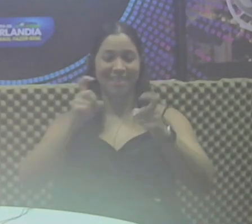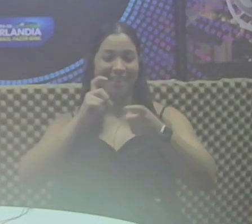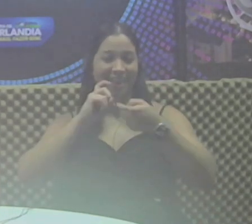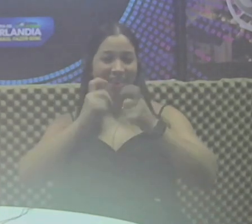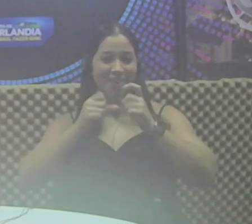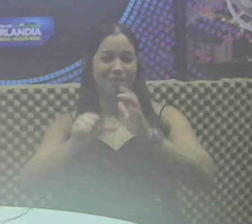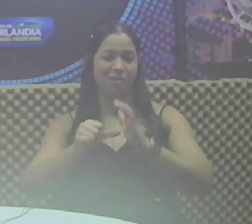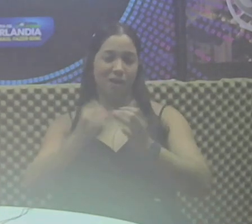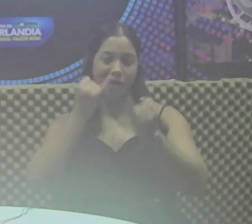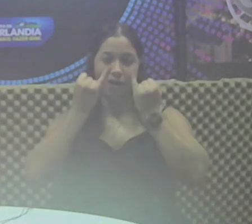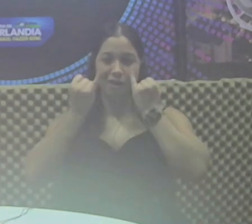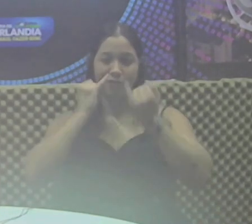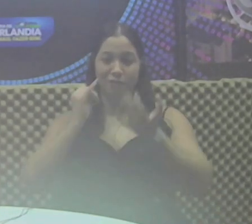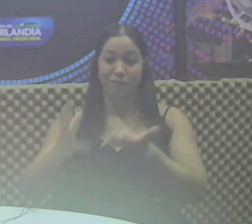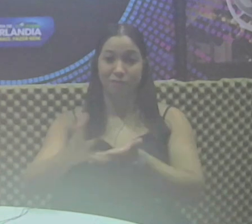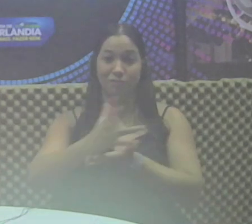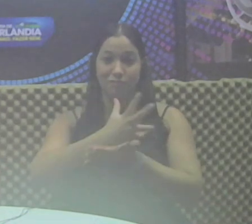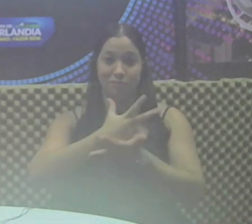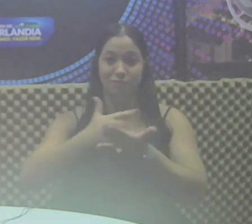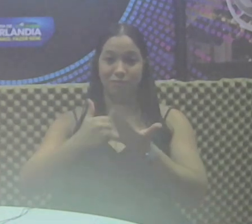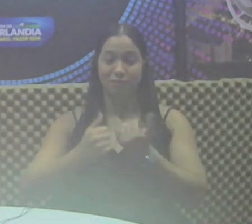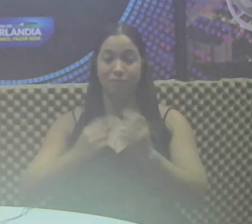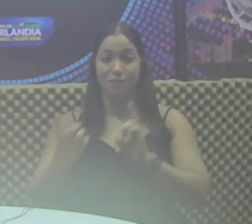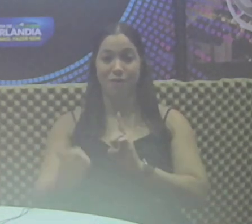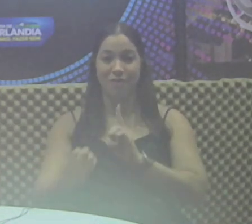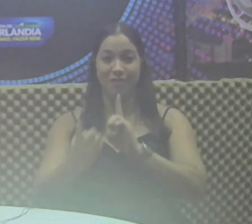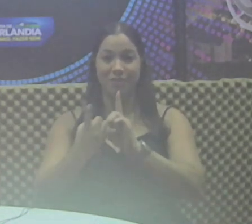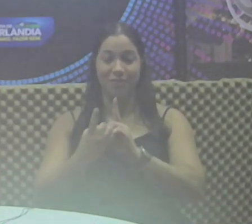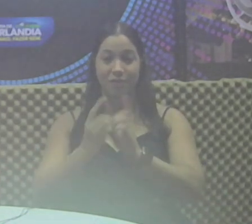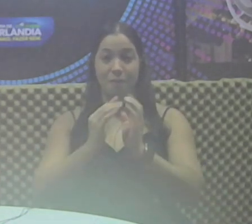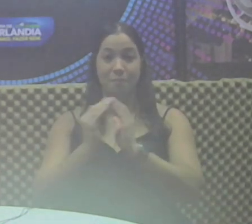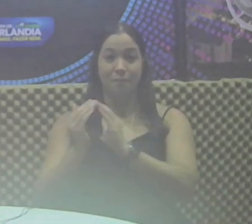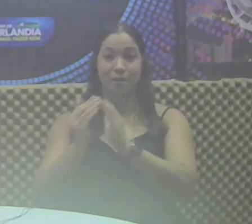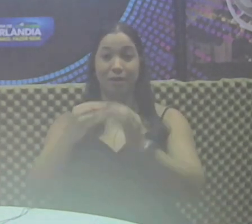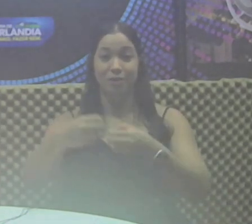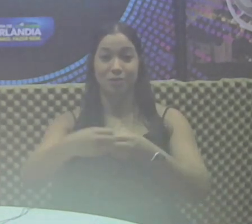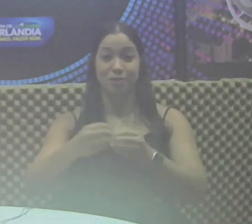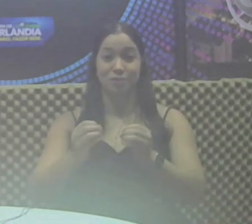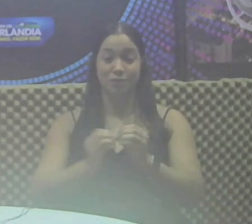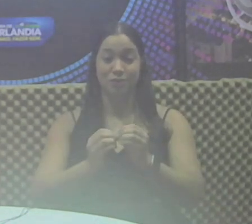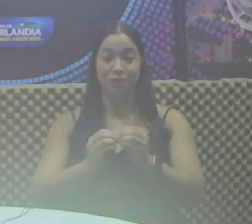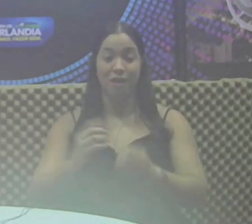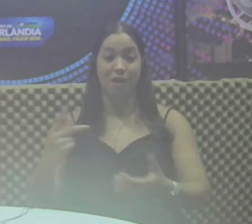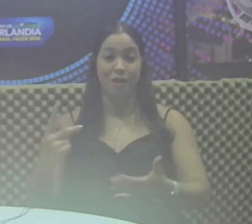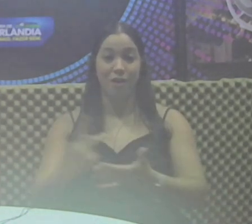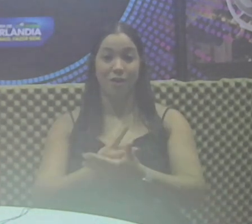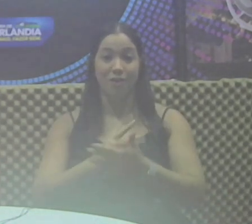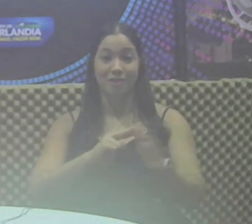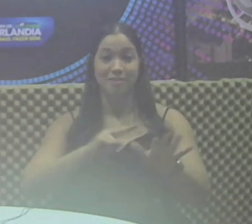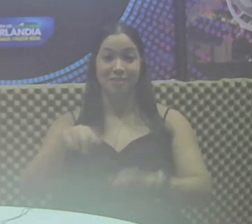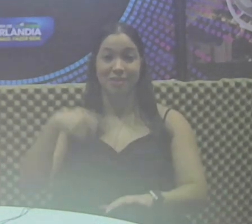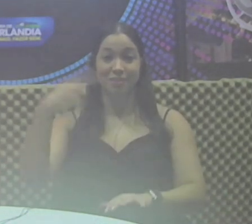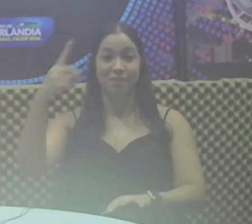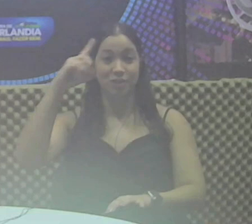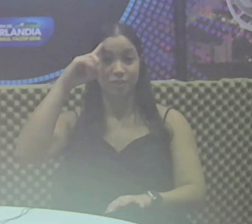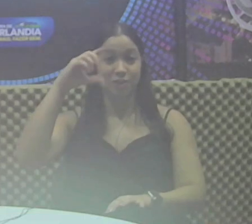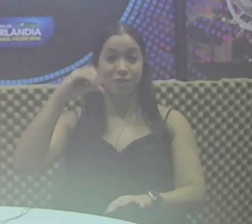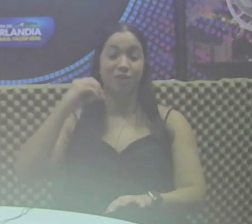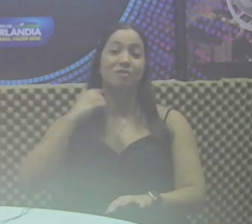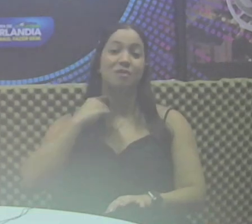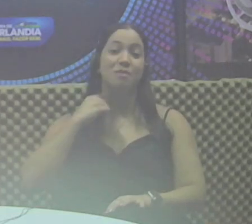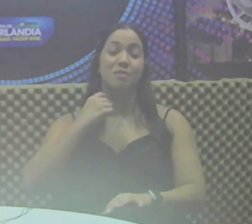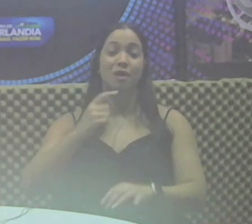primeiros dados coletados nos encontros realizados em bairros e distritos ocorrerá na próxima semana, no dia 9 de maio,